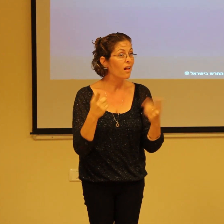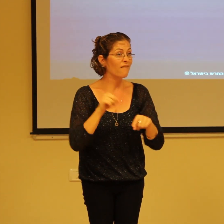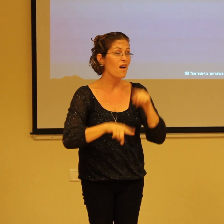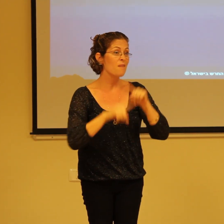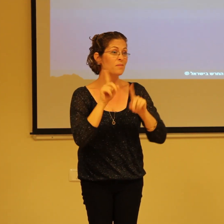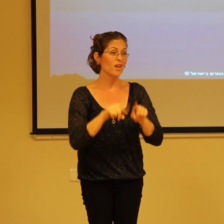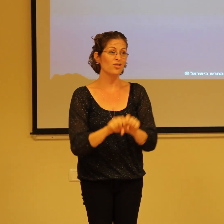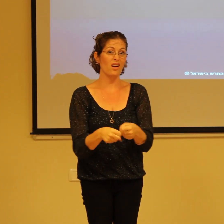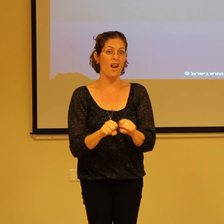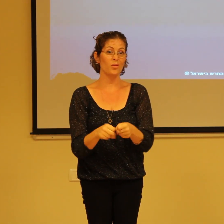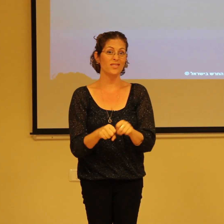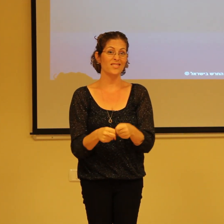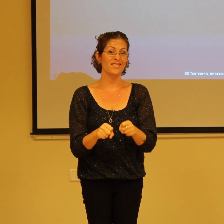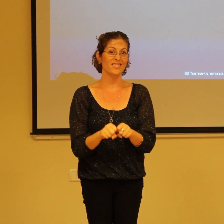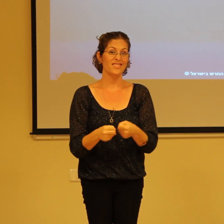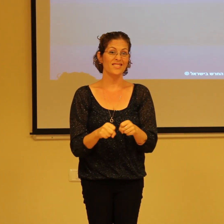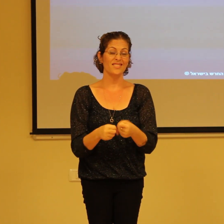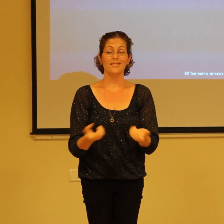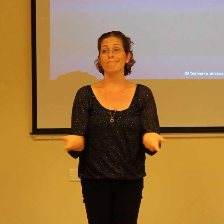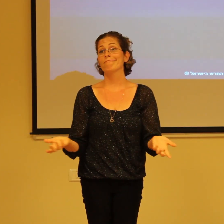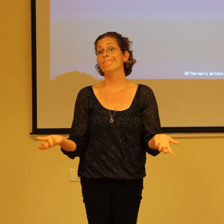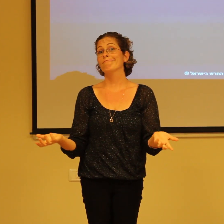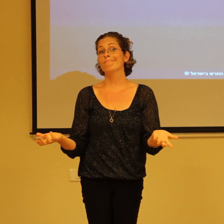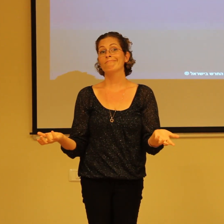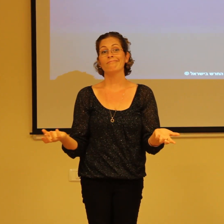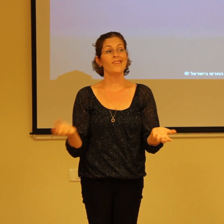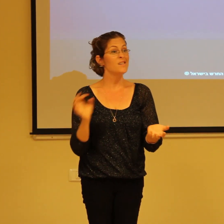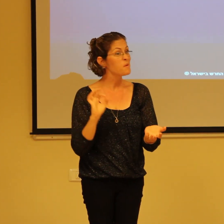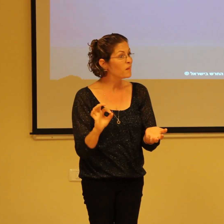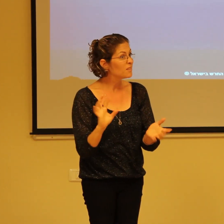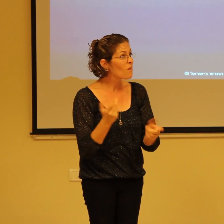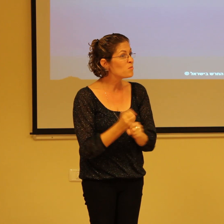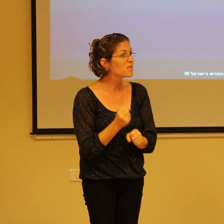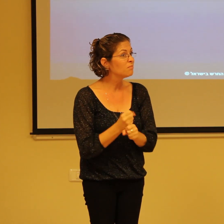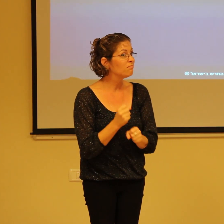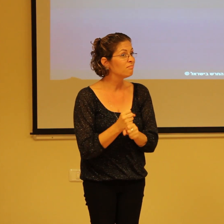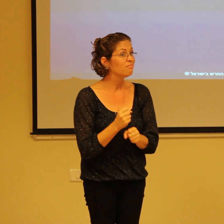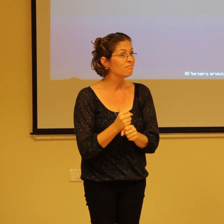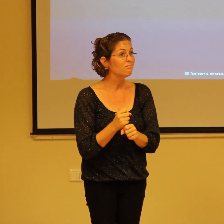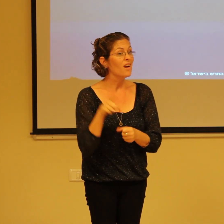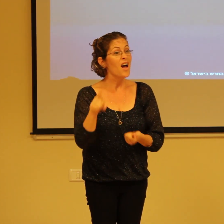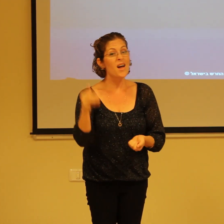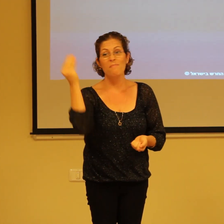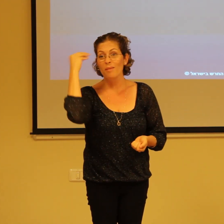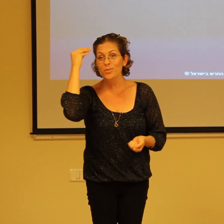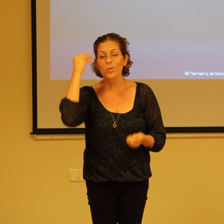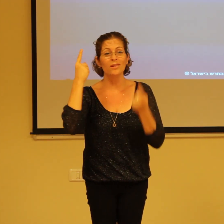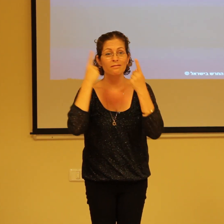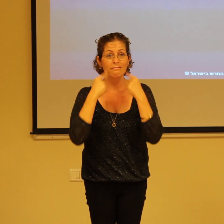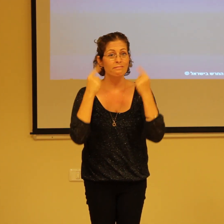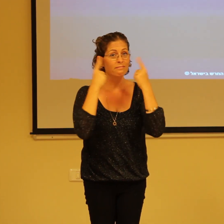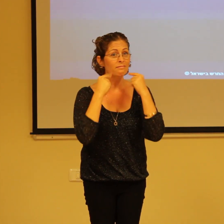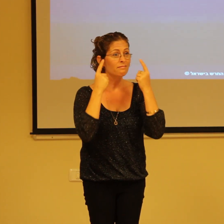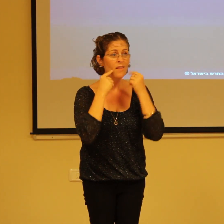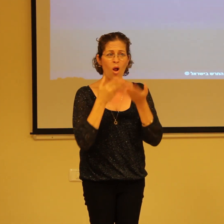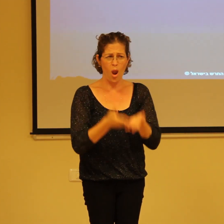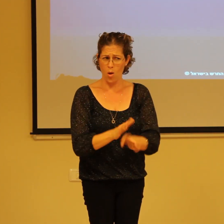אבל הטכנולוגיה הזו לפעמים יש תקלות, נכון? יכולים להיות פאנצ'רים, אז מה עושים במקרים כאלה? אצלי למדו